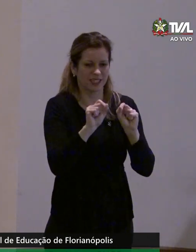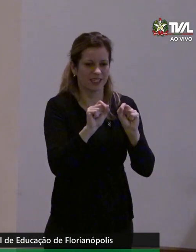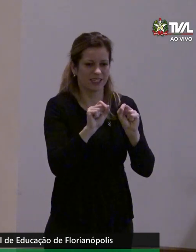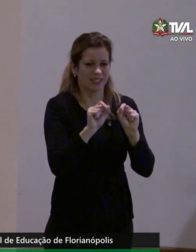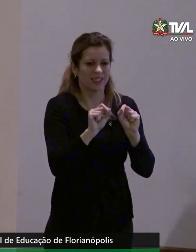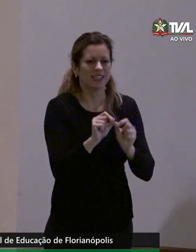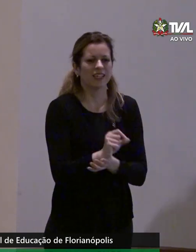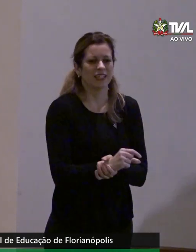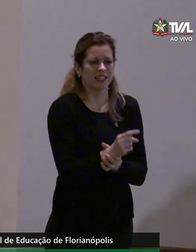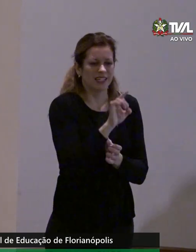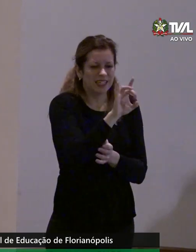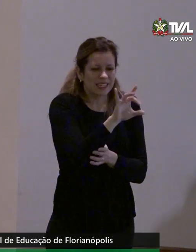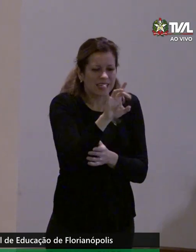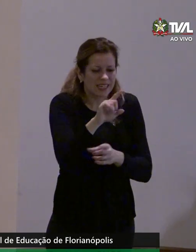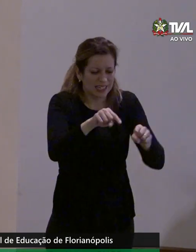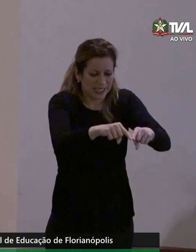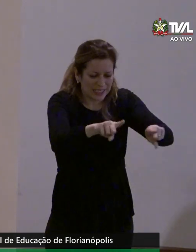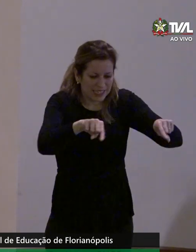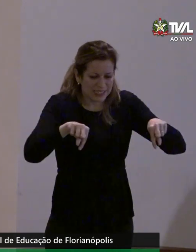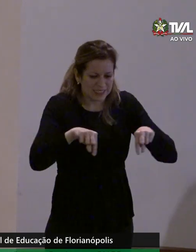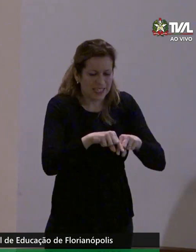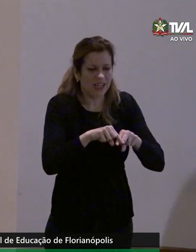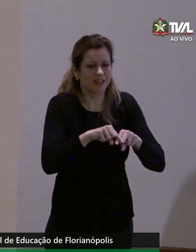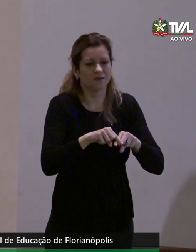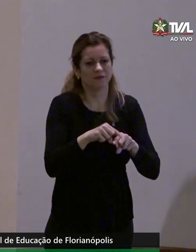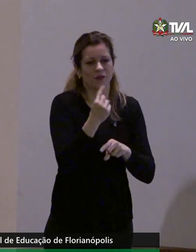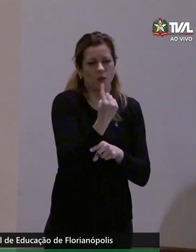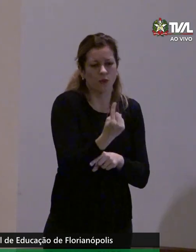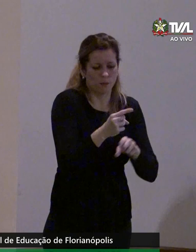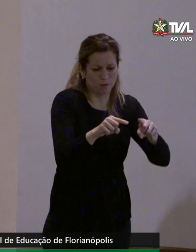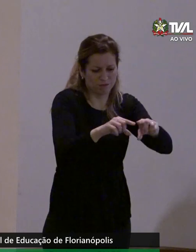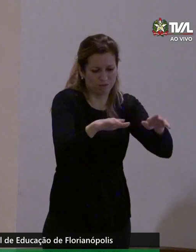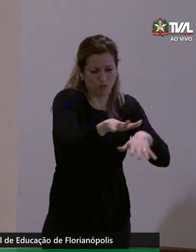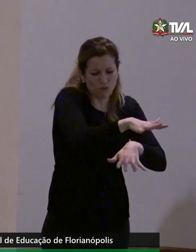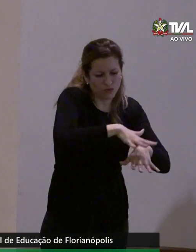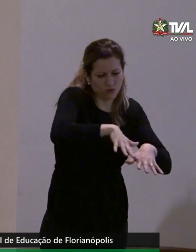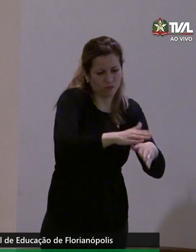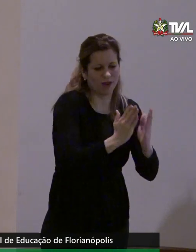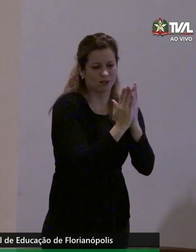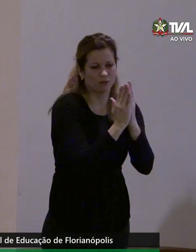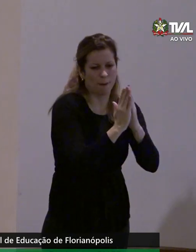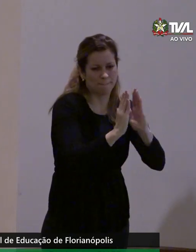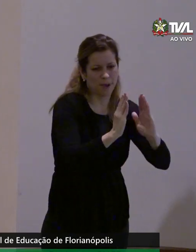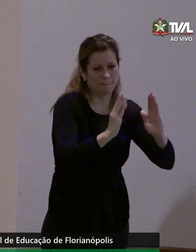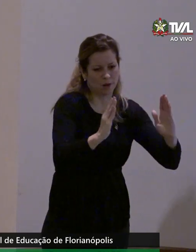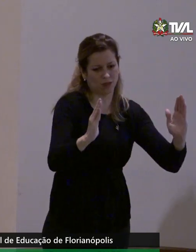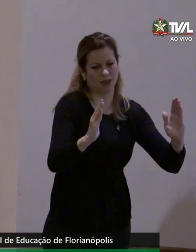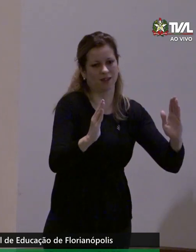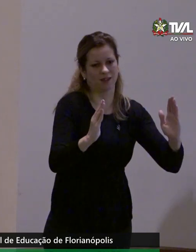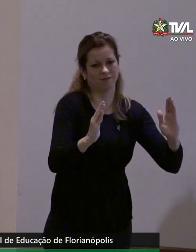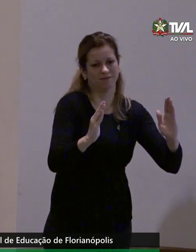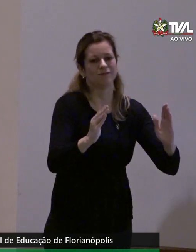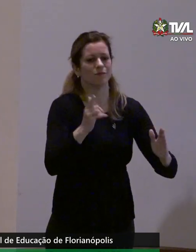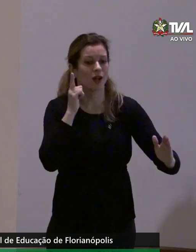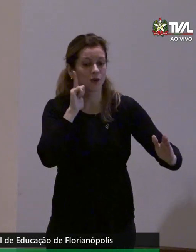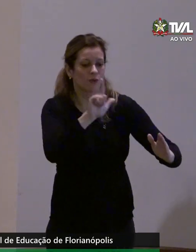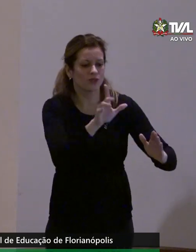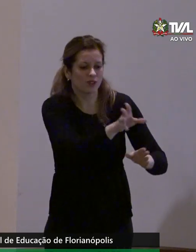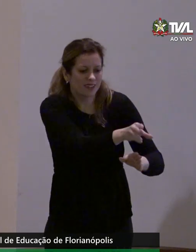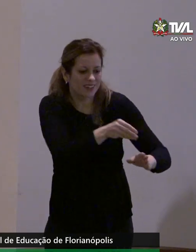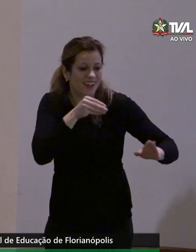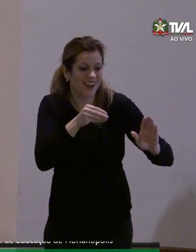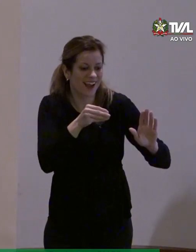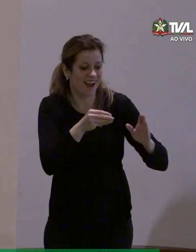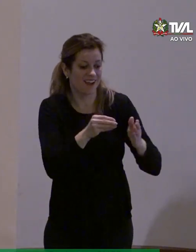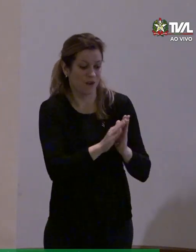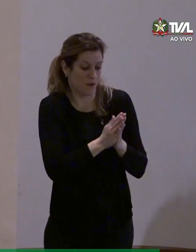em cada sala de atendimento uma biblioteca a para as crianças terem acesso à Literatura